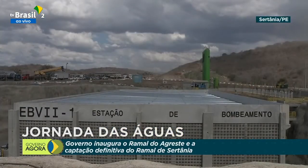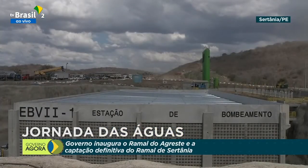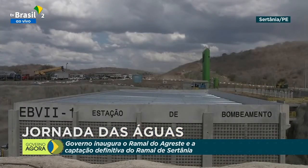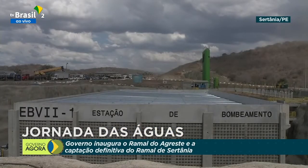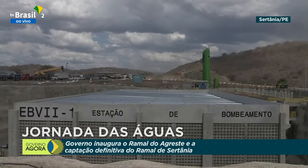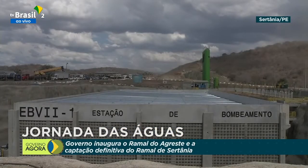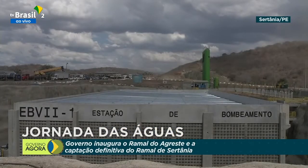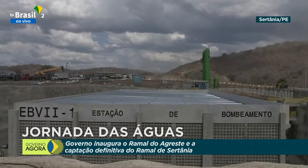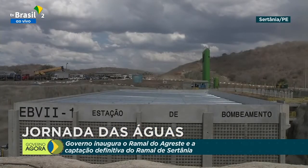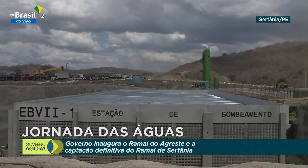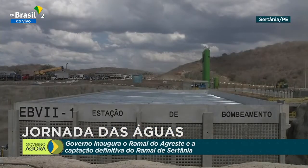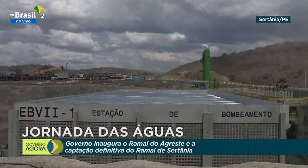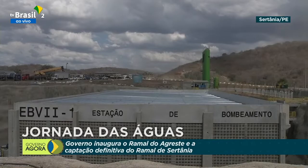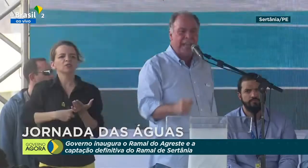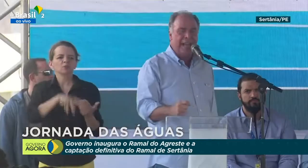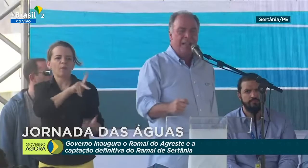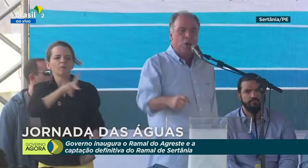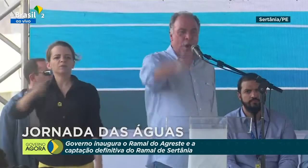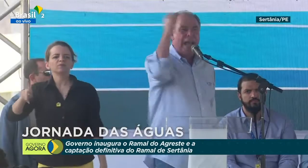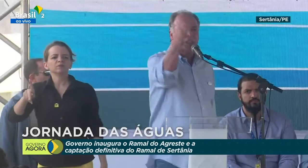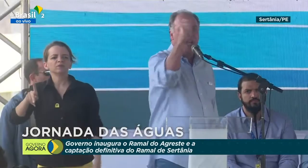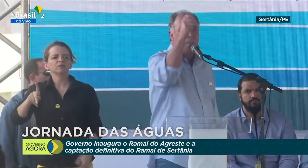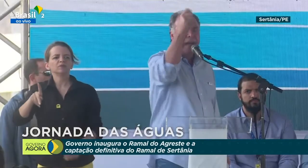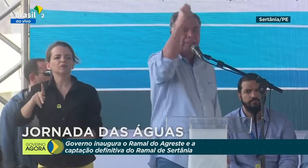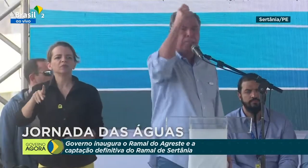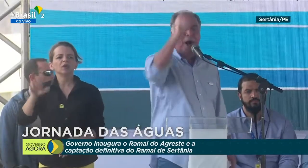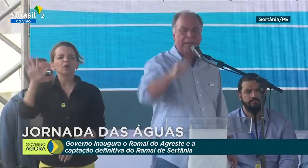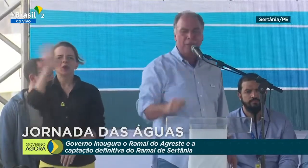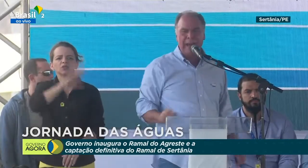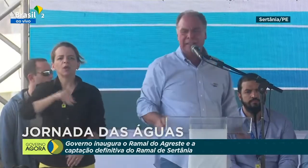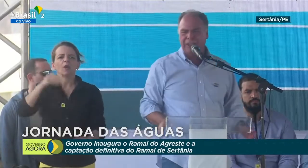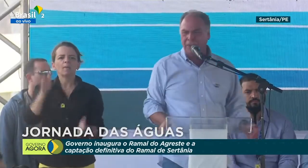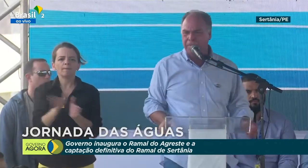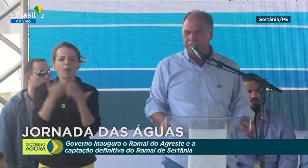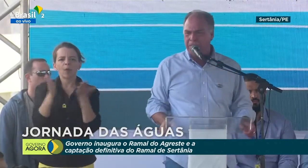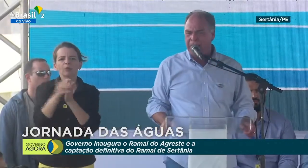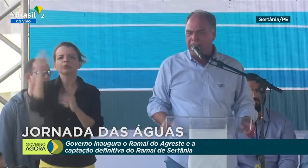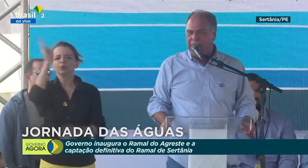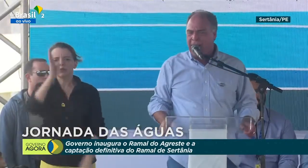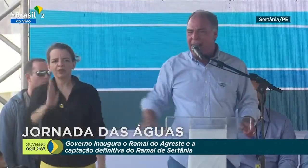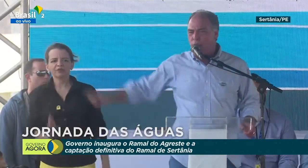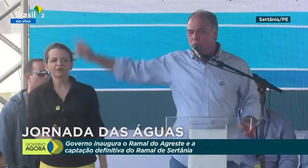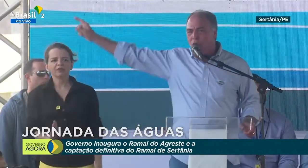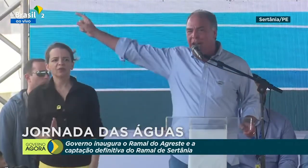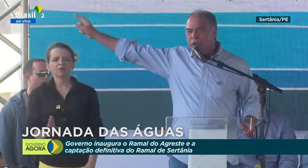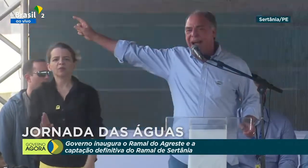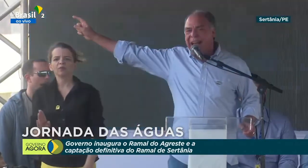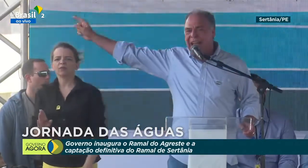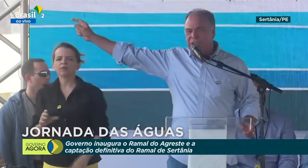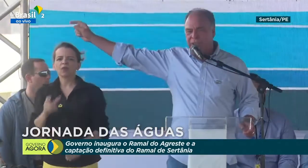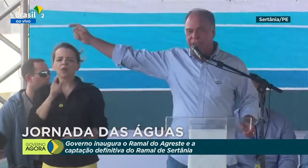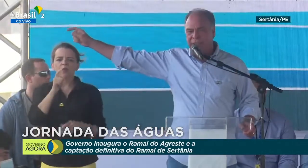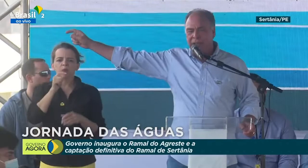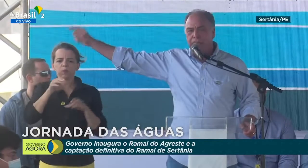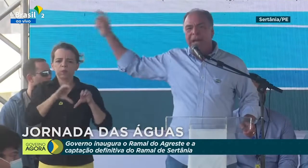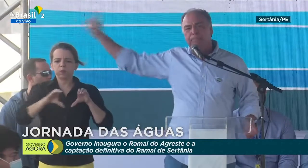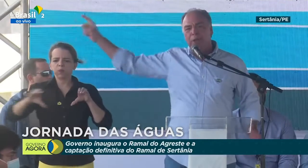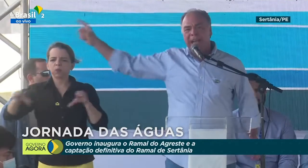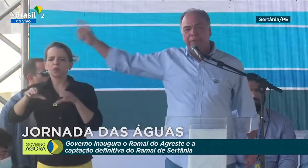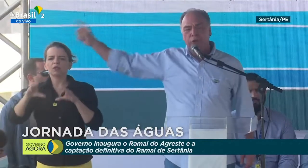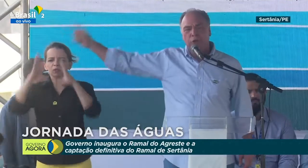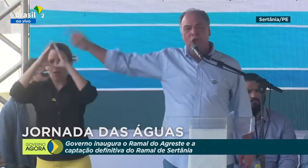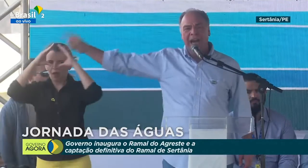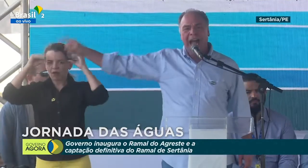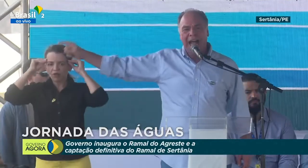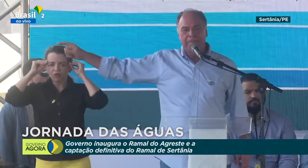do compromisso de Vossa Excelência com a região mais pobre do Brasil. A adutora do Agreste, para